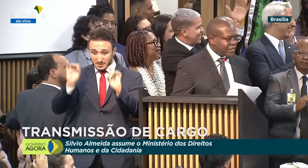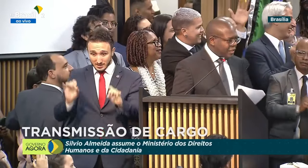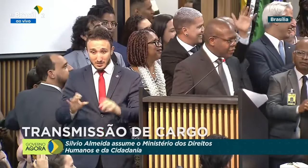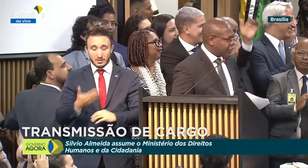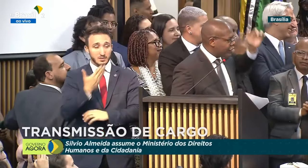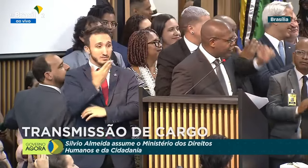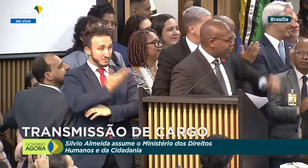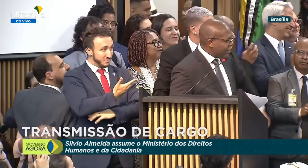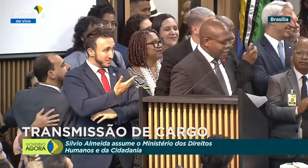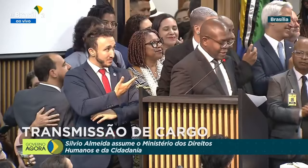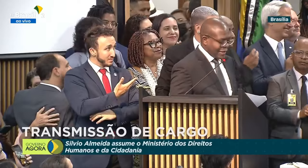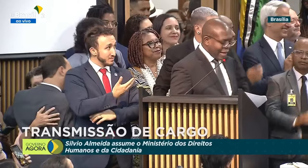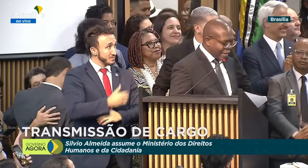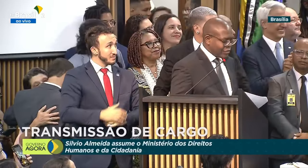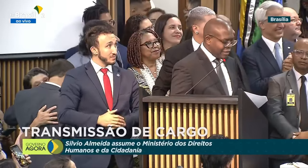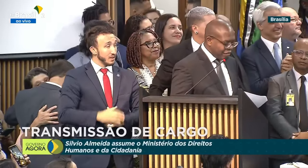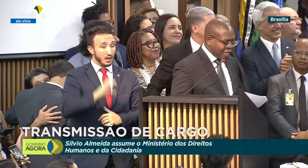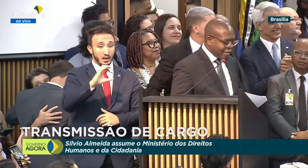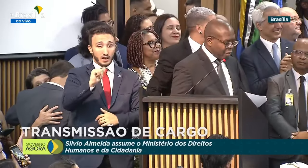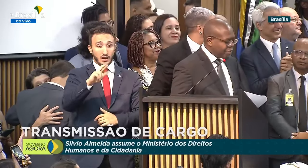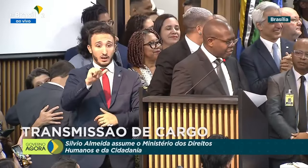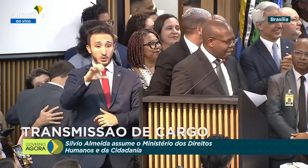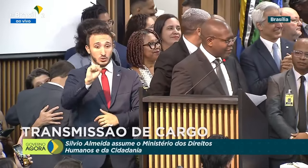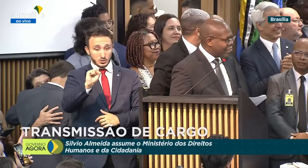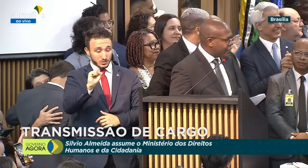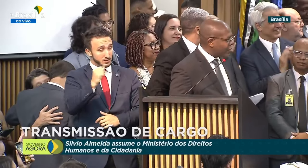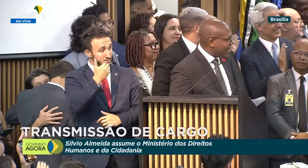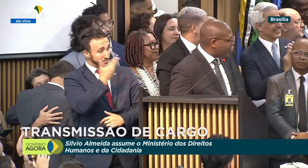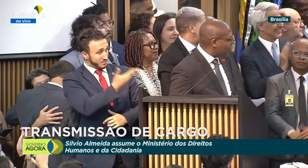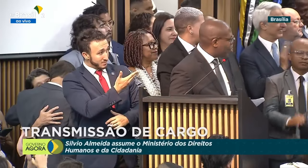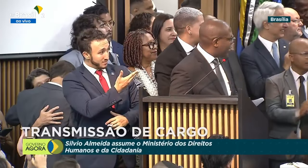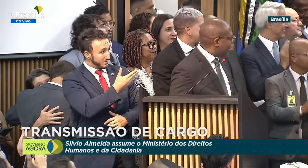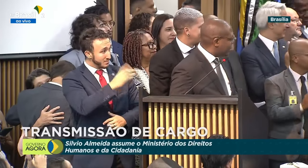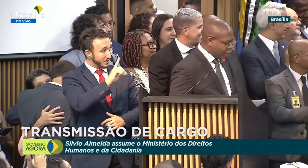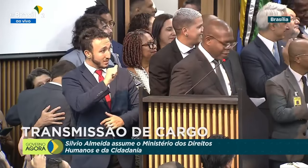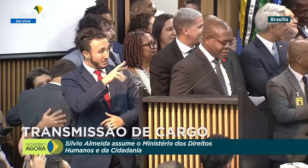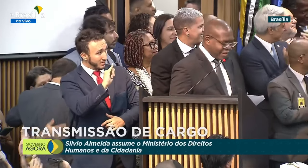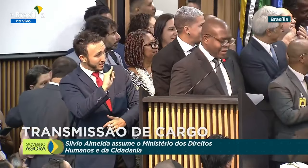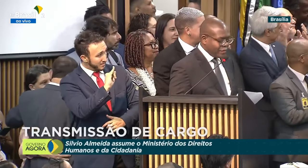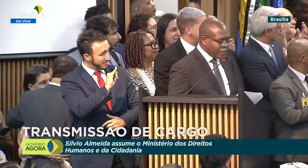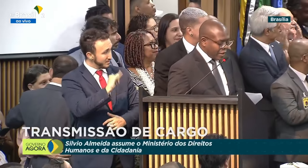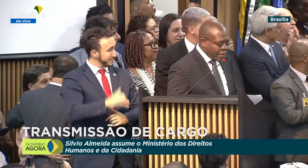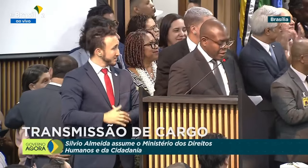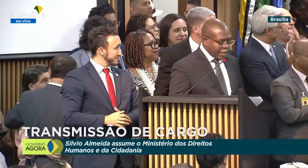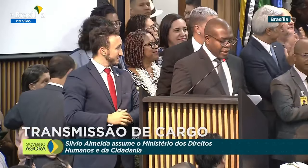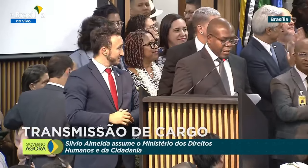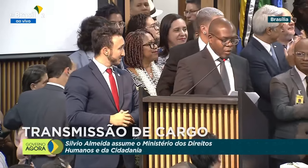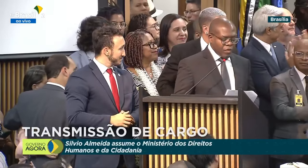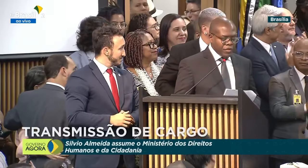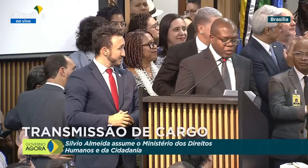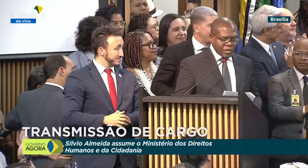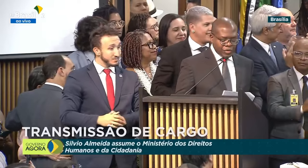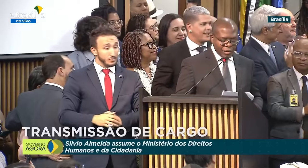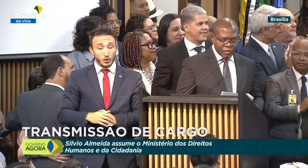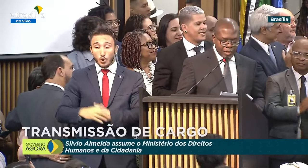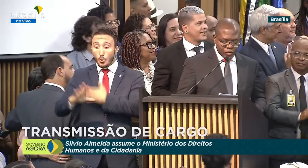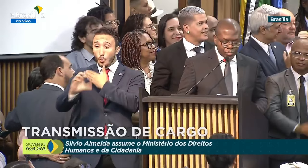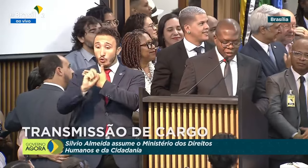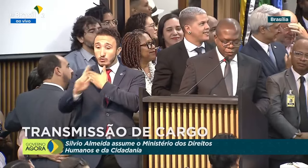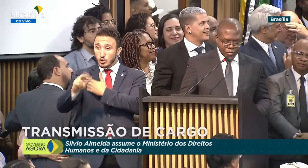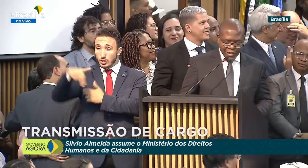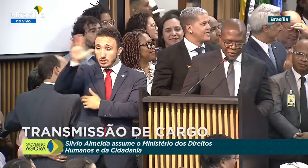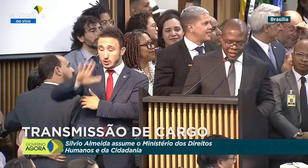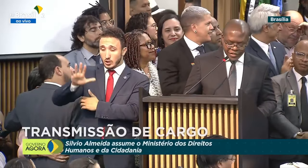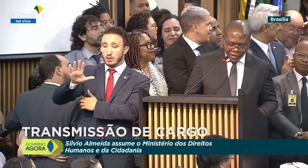legislativo Carlos Davi Carneiro bicharo Davi um grande companheiro grande parceiro e o Ouvidor Nacional